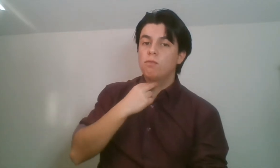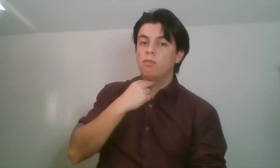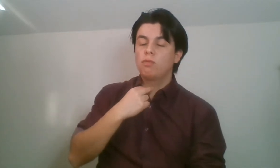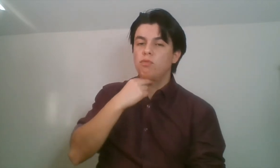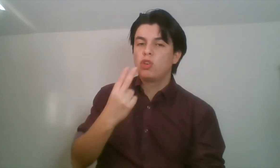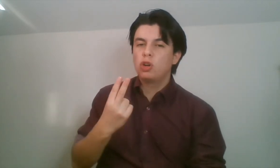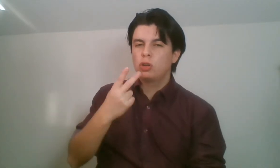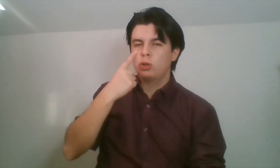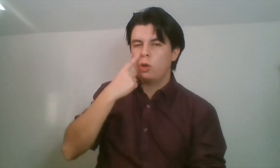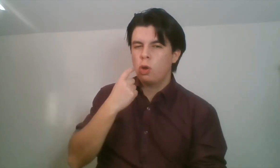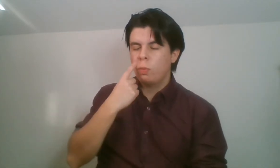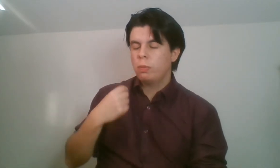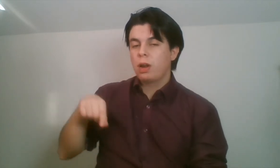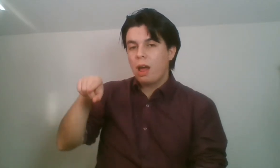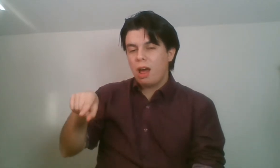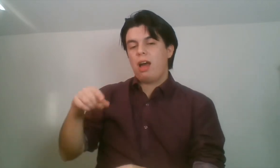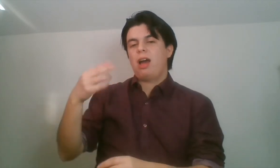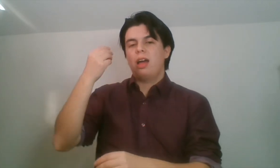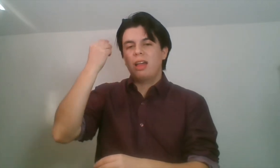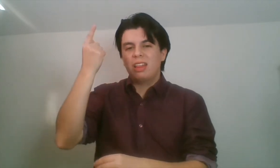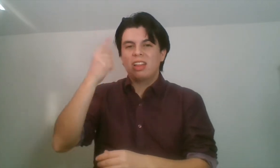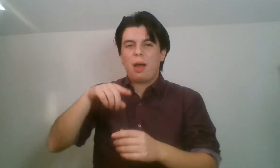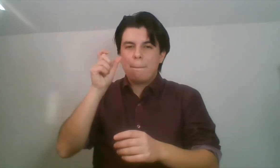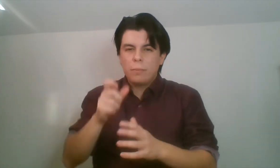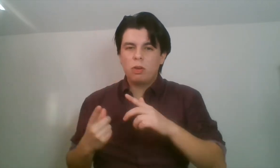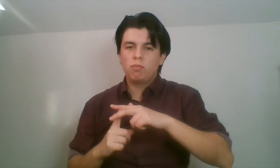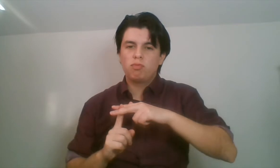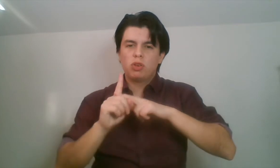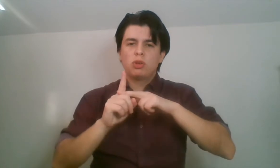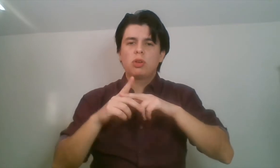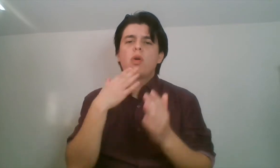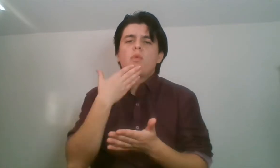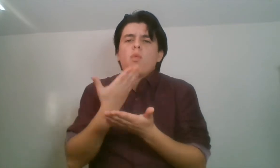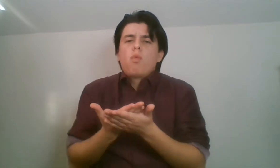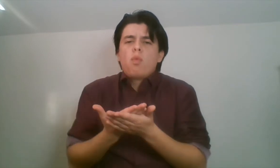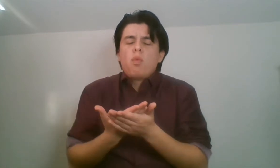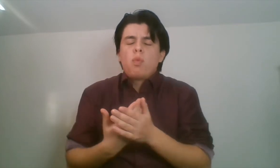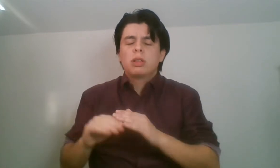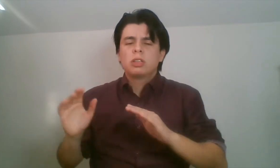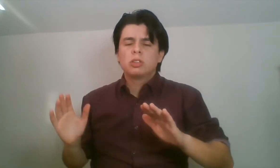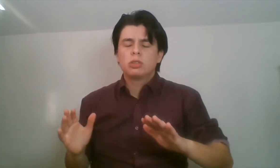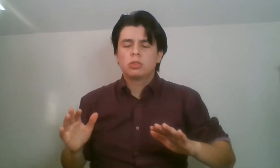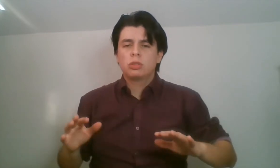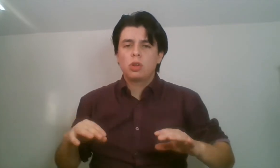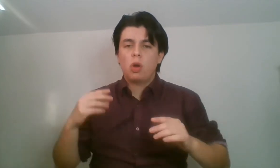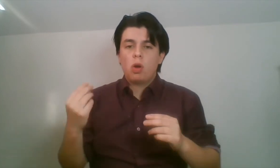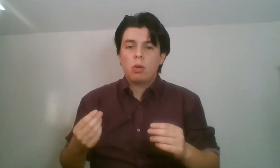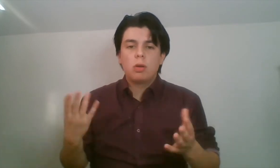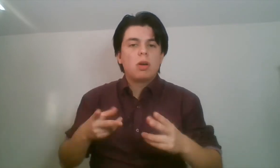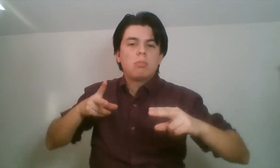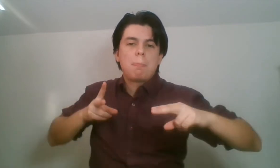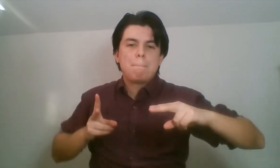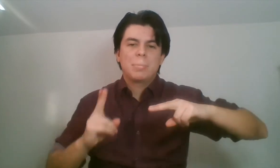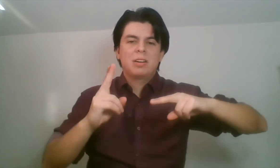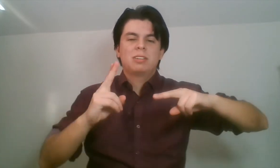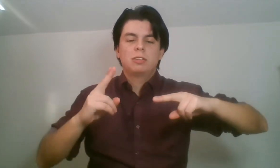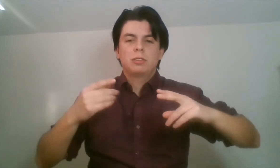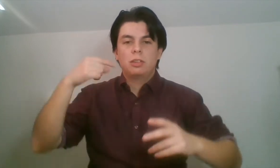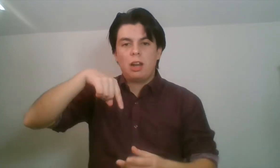lugar a dudas, rescatar un lugar para nuestro patrimonio finalmente. Entonces, ahí